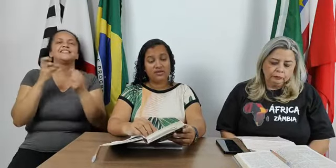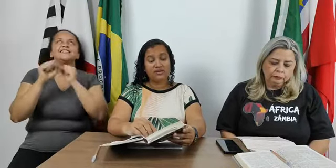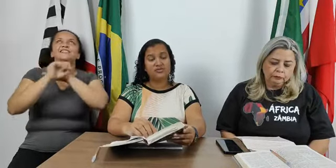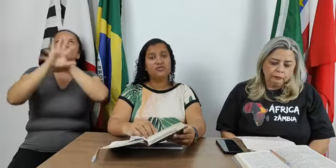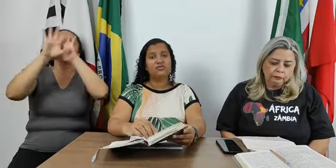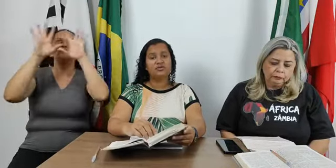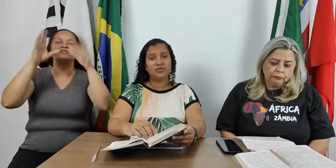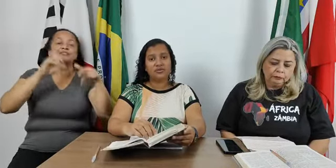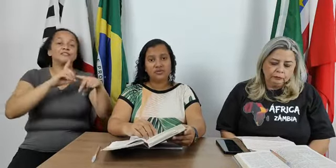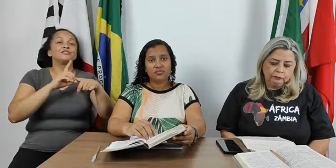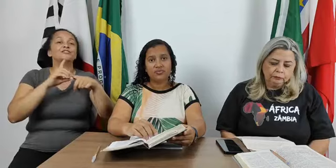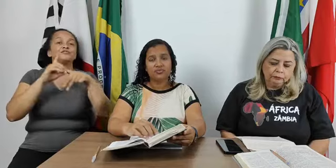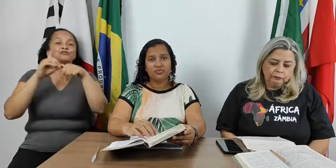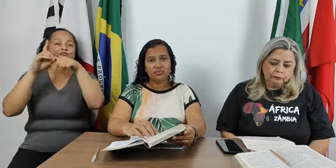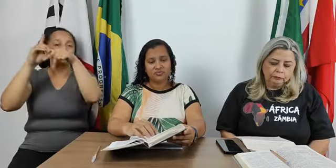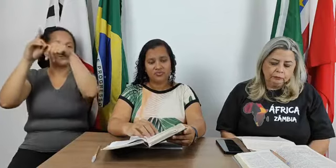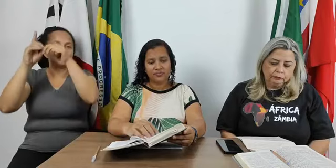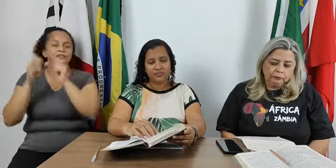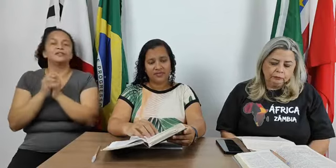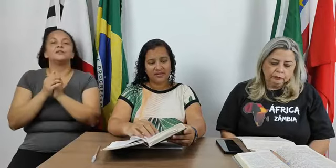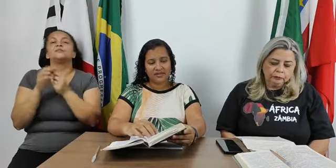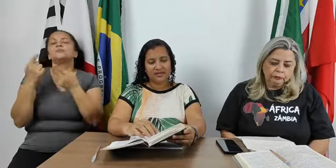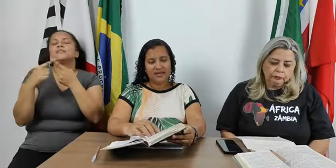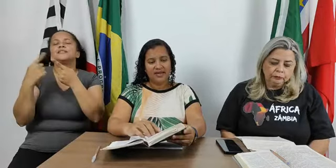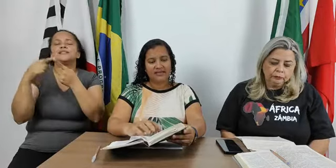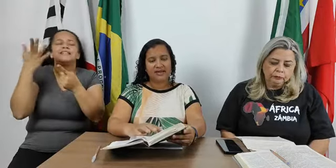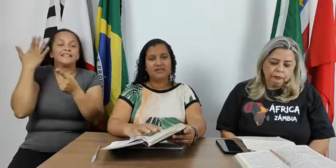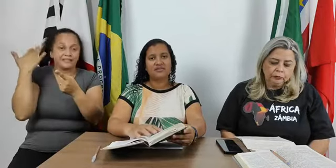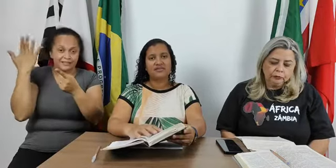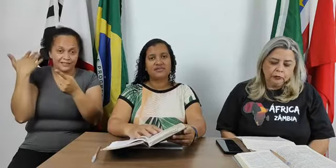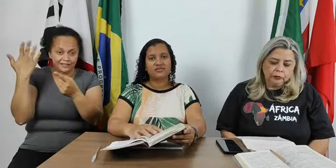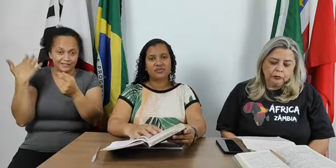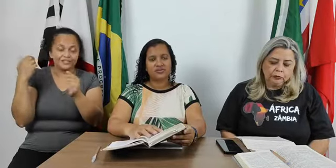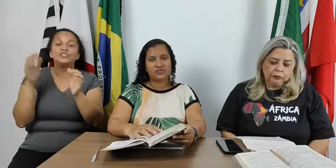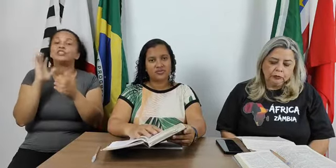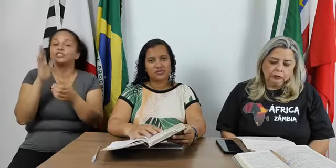lado antes do princípio do mundo, né? Aqui a